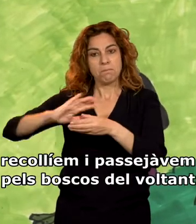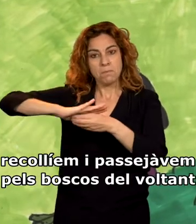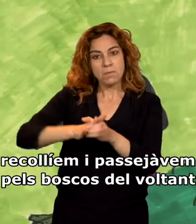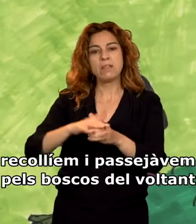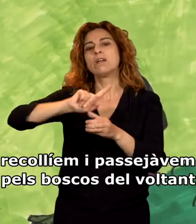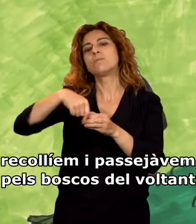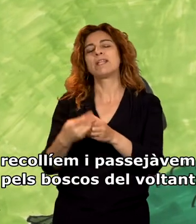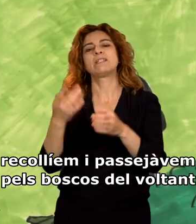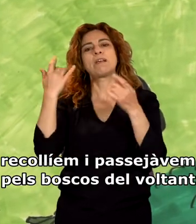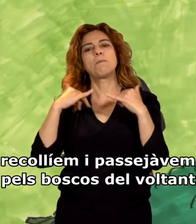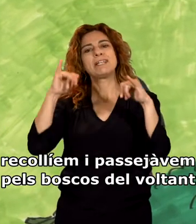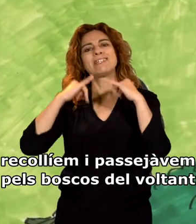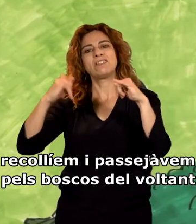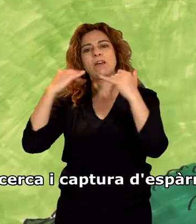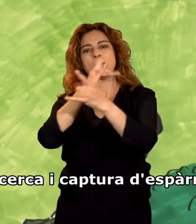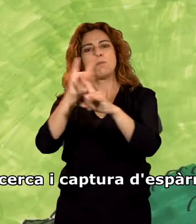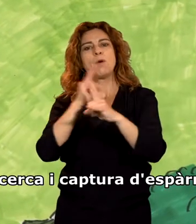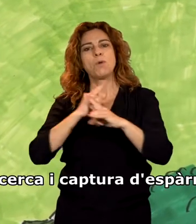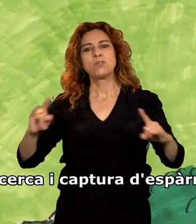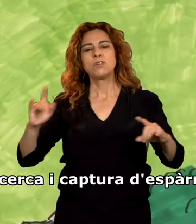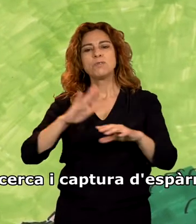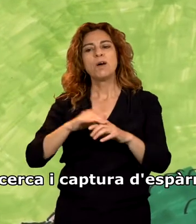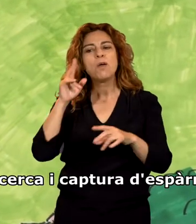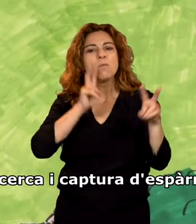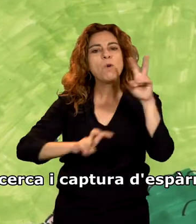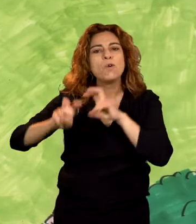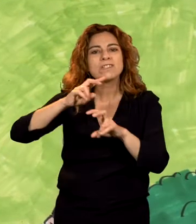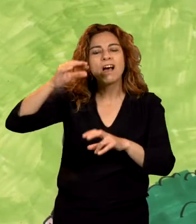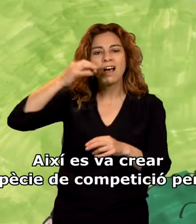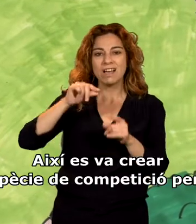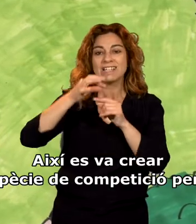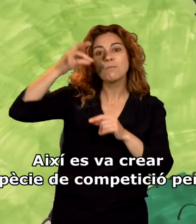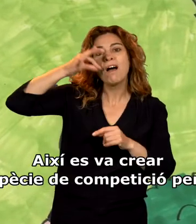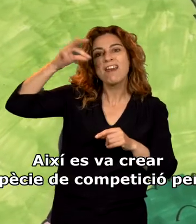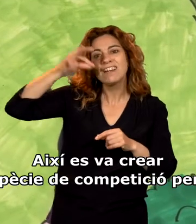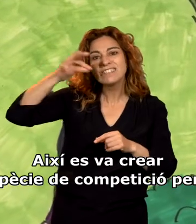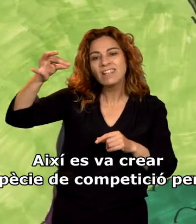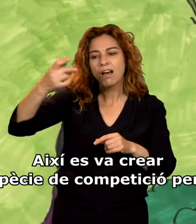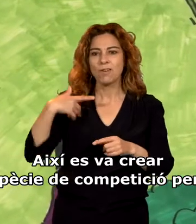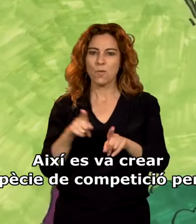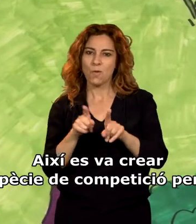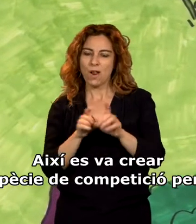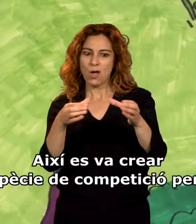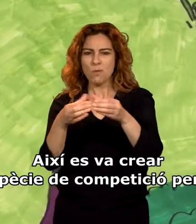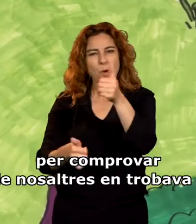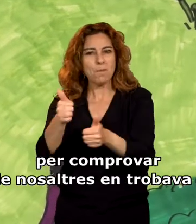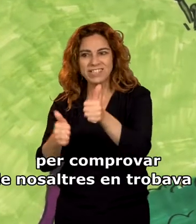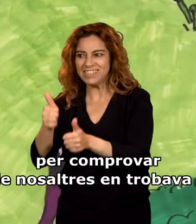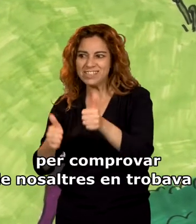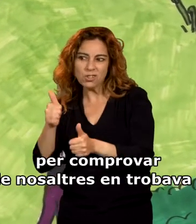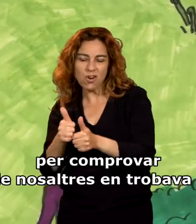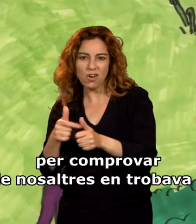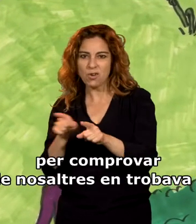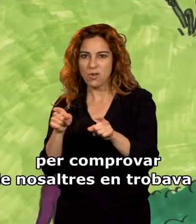recollíem i passejàvem pels boscos del voltant a la cerca i captura d'espàrrecs. Així es va crear una espècie de competició per grups per